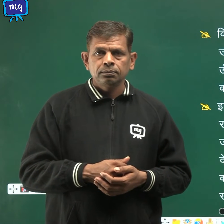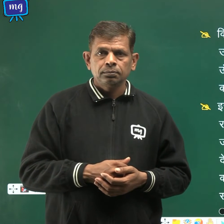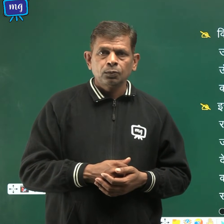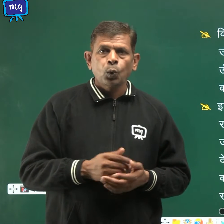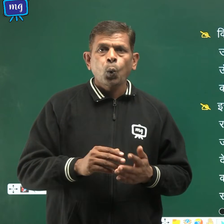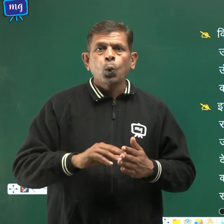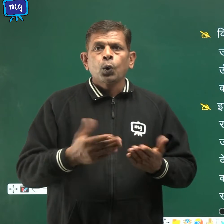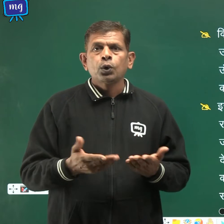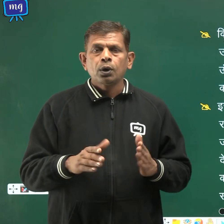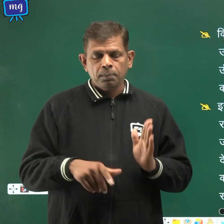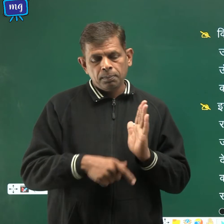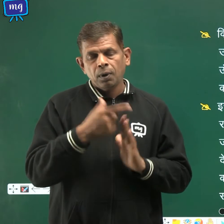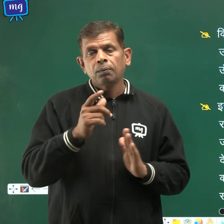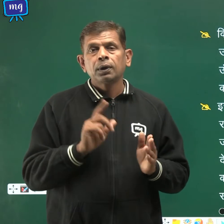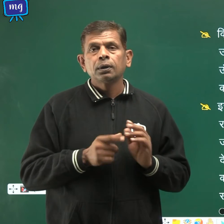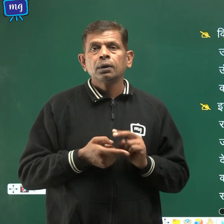किसी भवन के